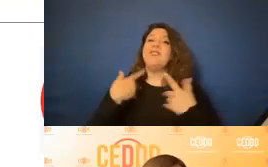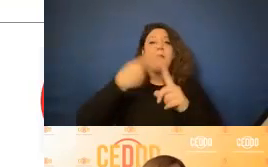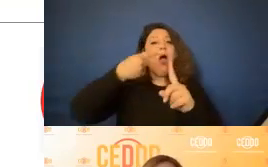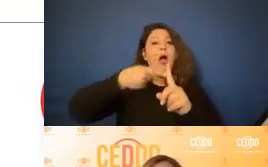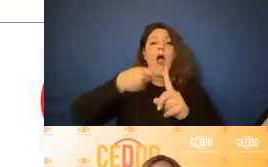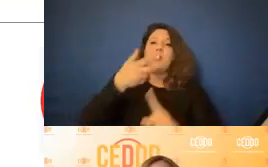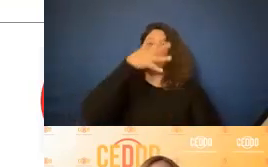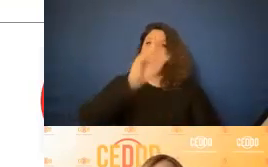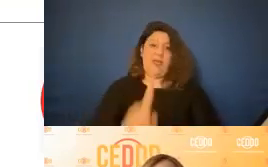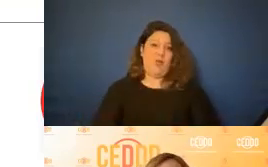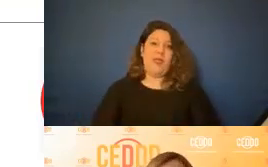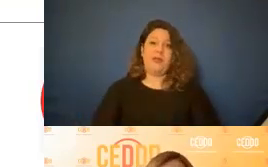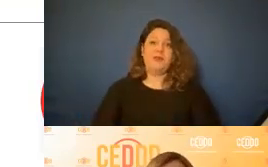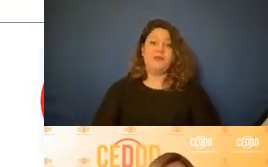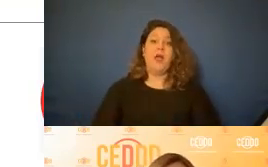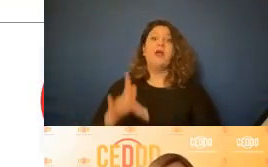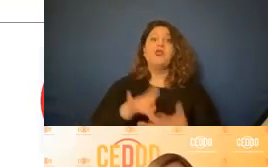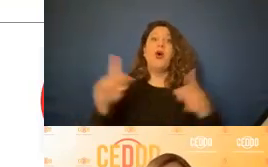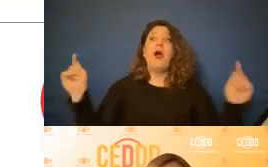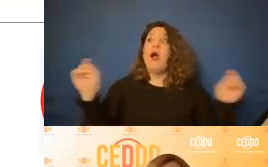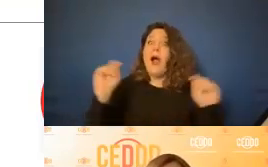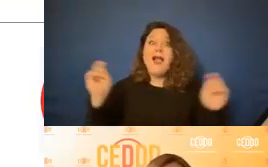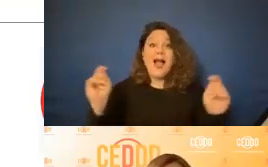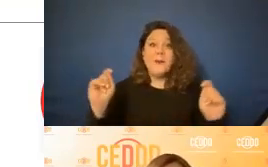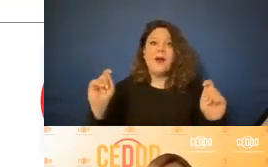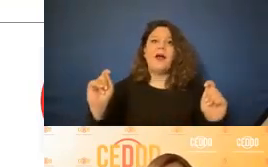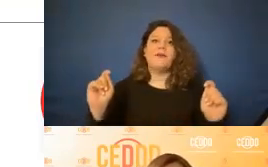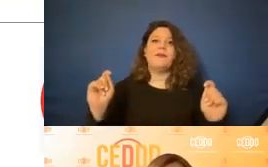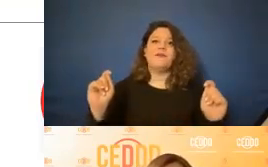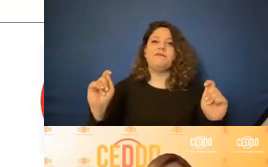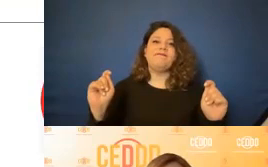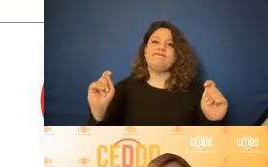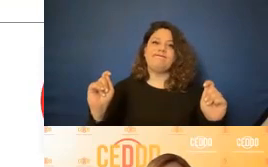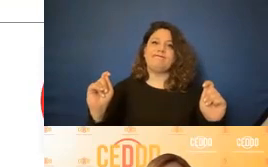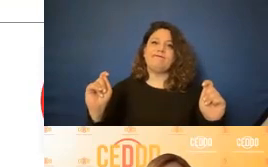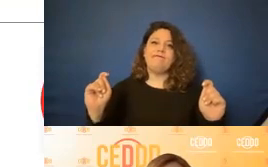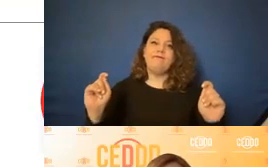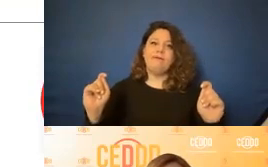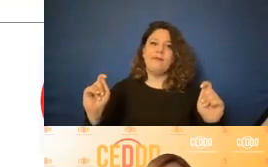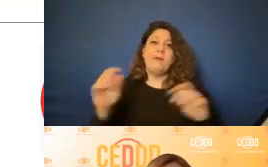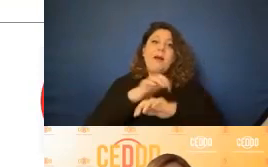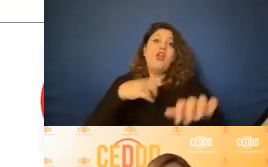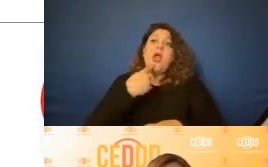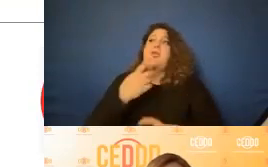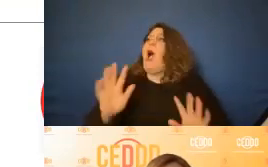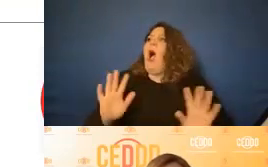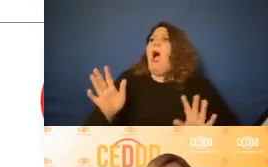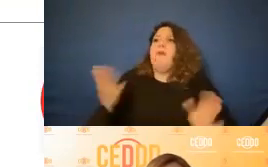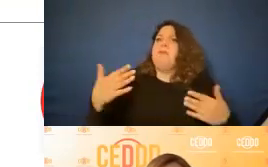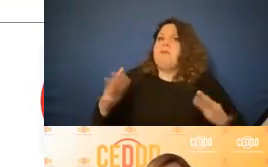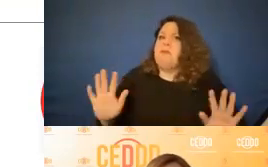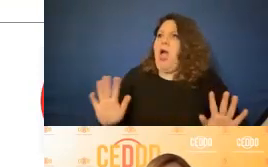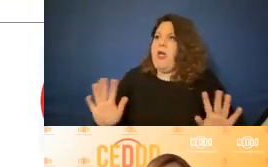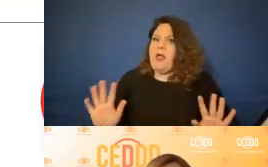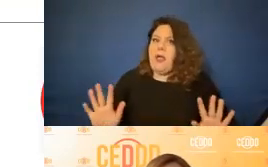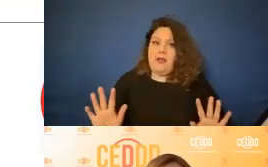Cuando surge la voz de alarma, la mayoría quiere decir que no está ocurriendo nada o que simplemente es falso, porque